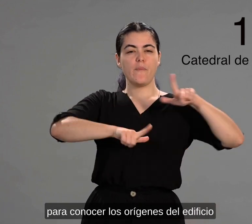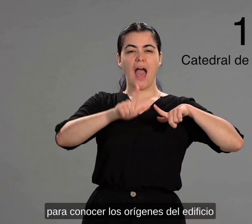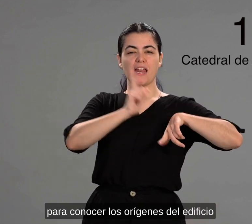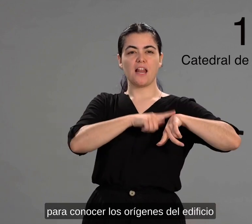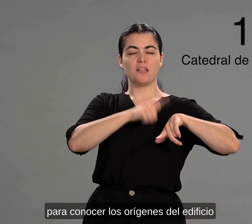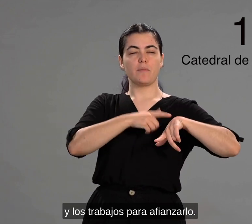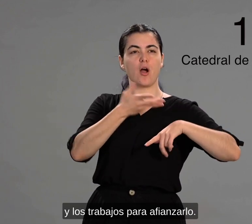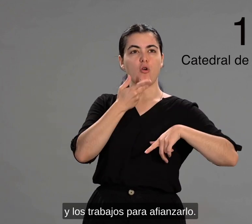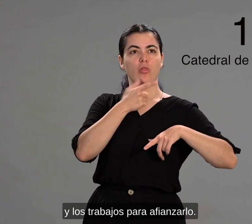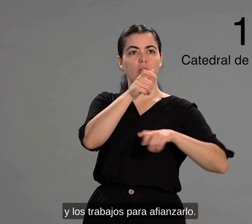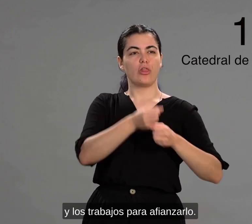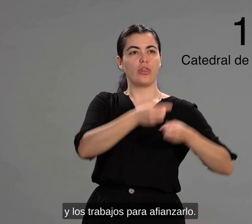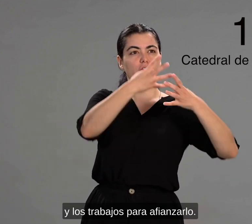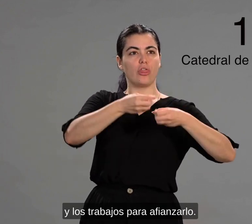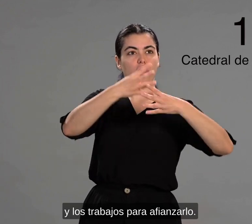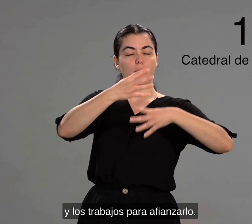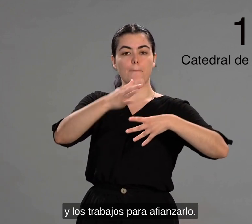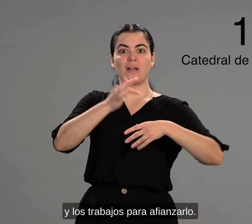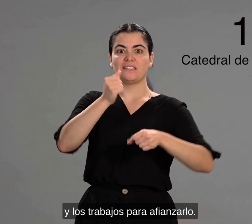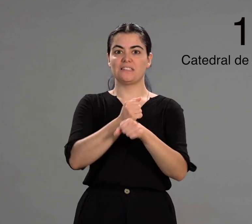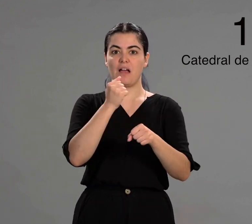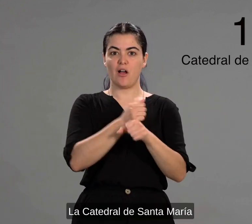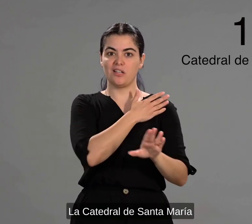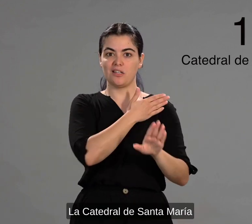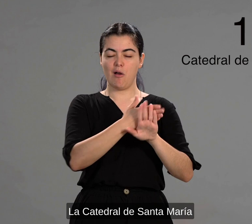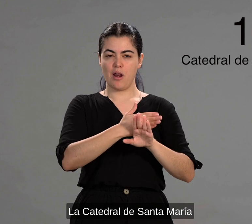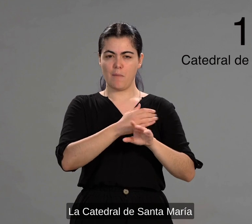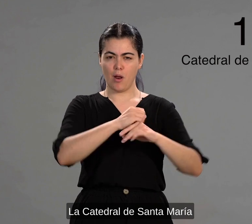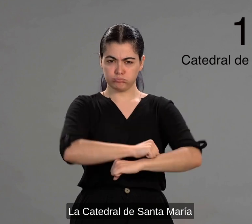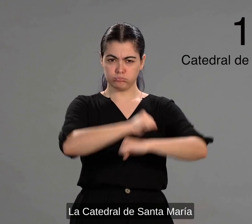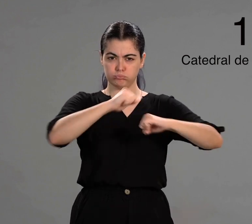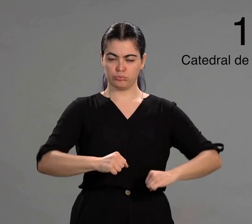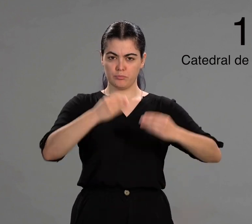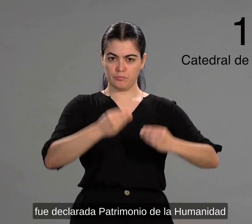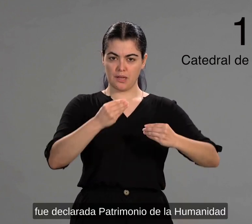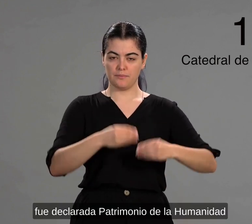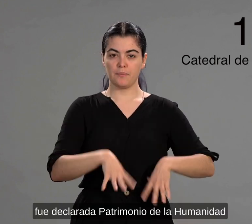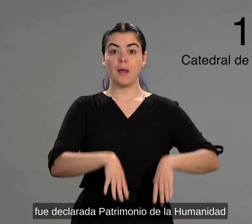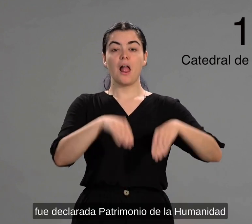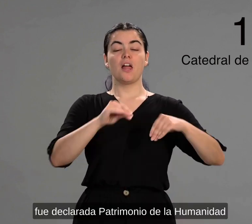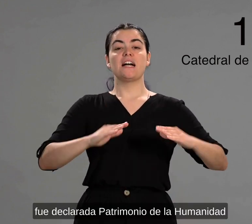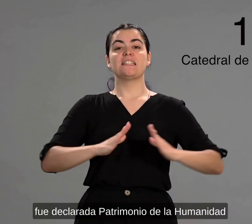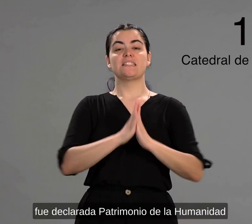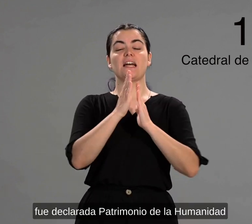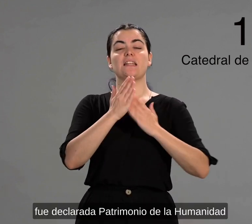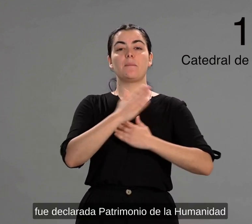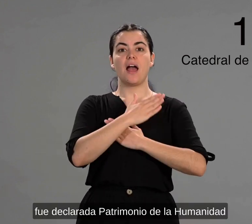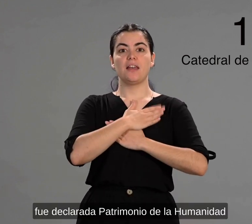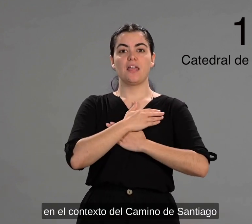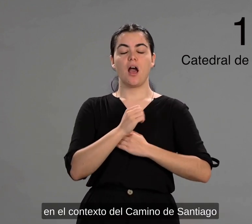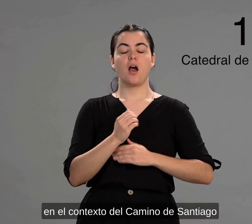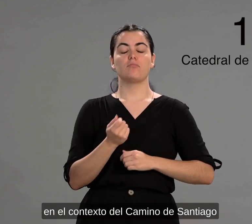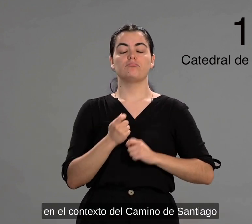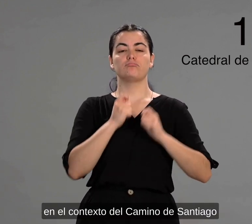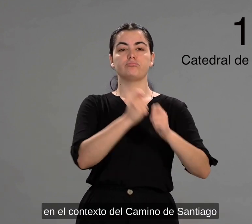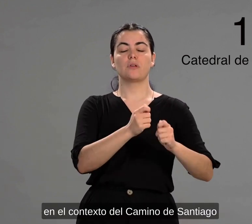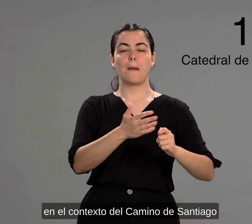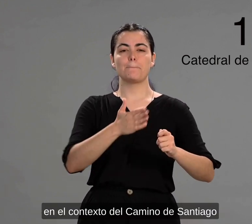edificio y los trabajos para afianzarlo. La Catedral de Santa María fue declarada Patrimonio de la Humanidad en el contexto del Camino de